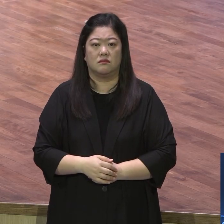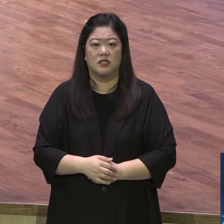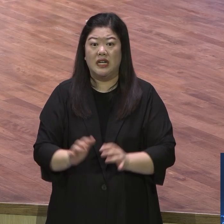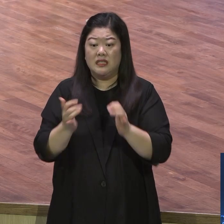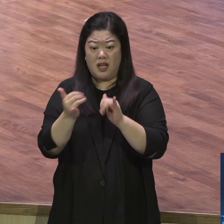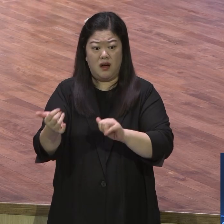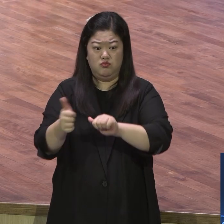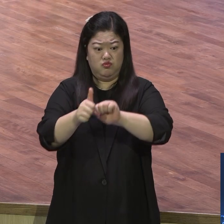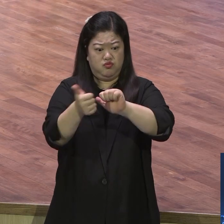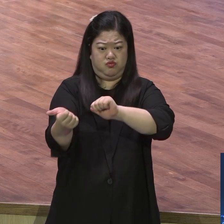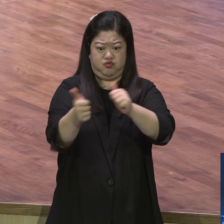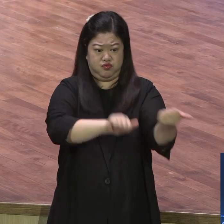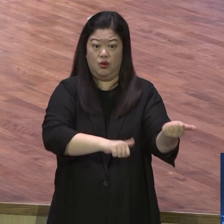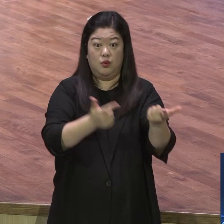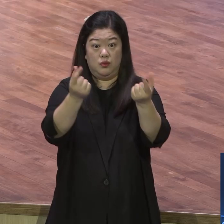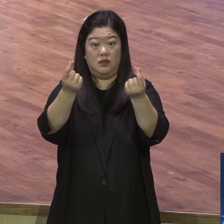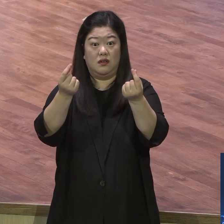아니에요